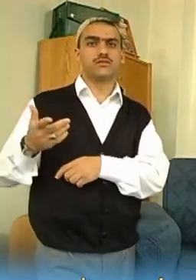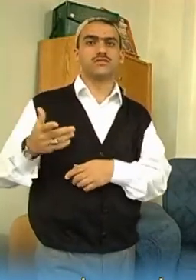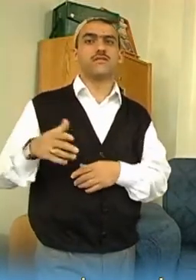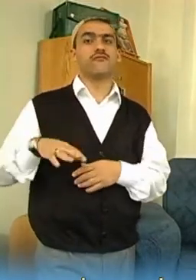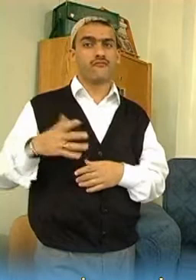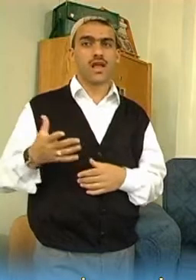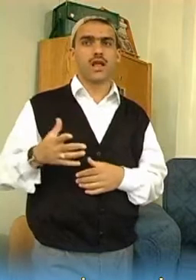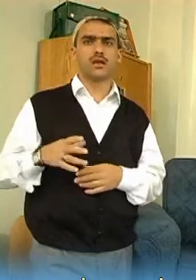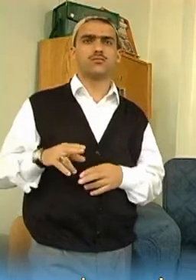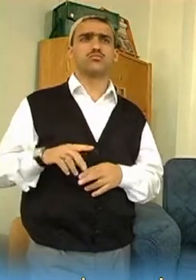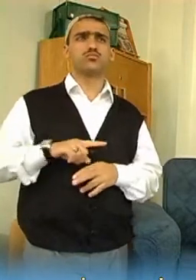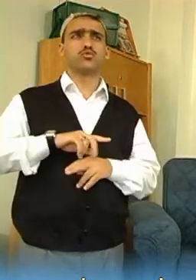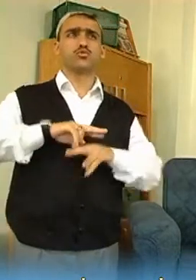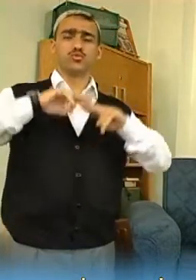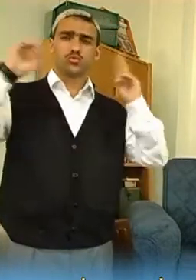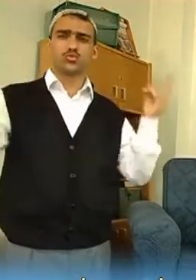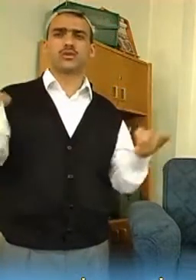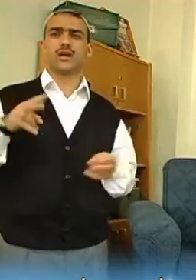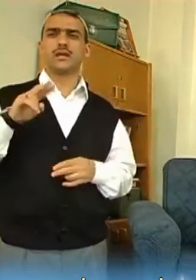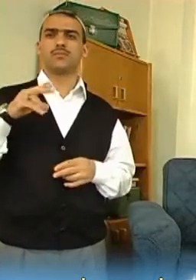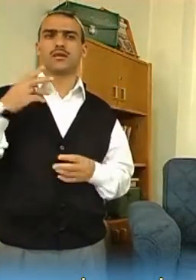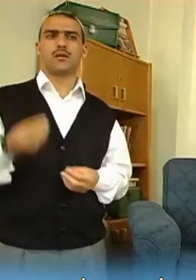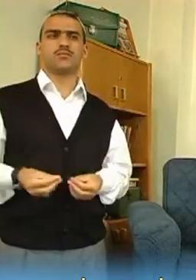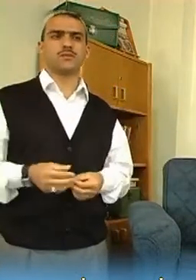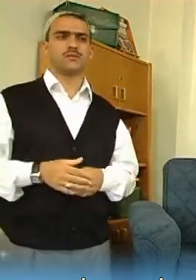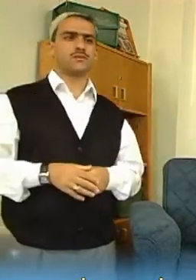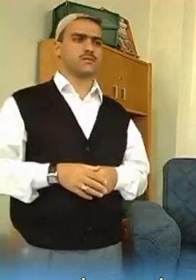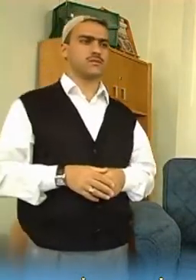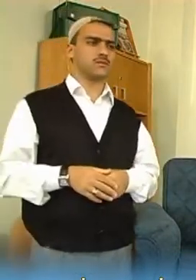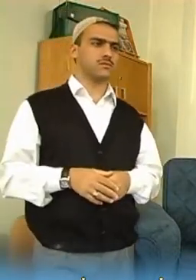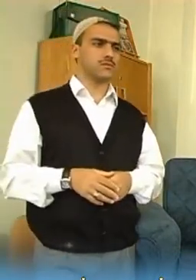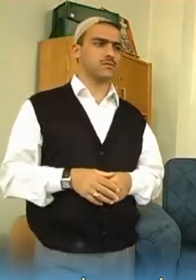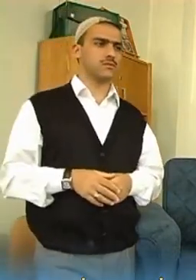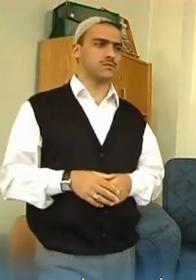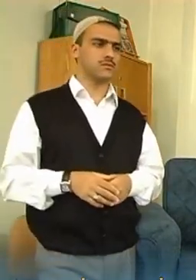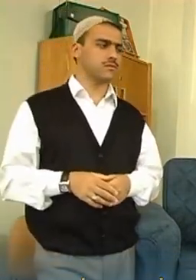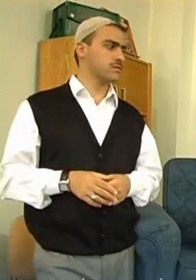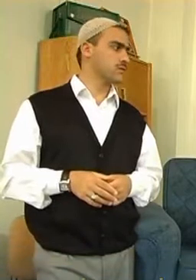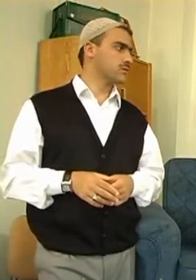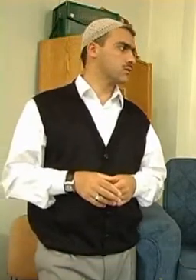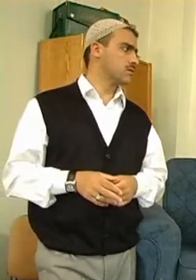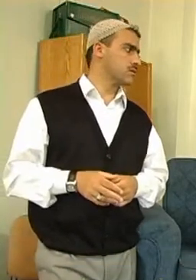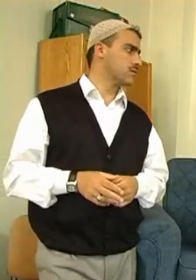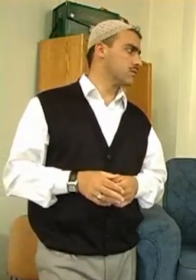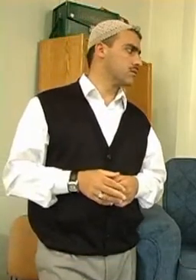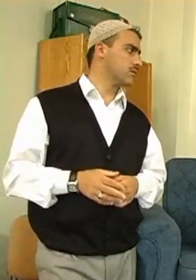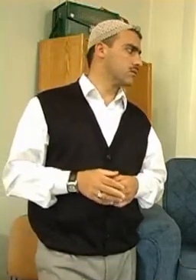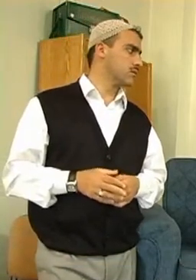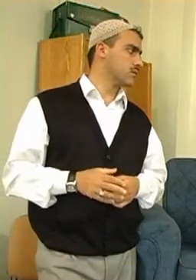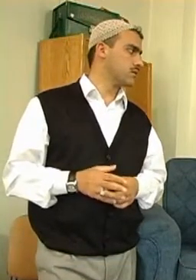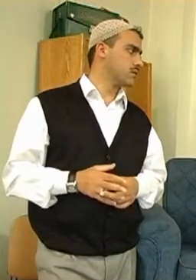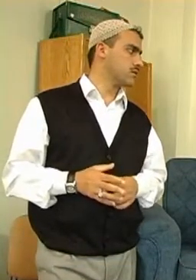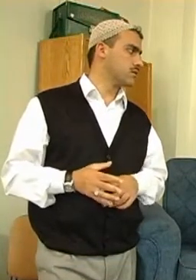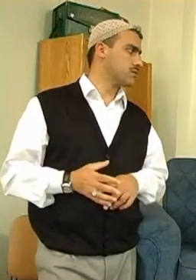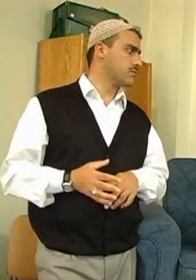yapmışsa onlar hep insana göre yapılmış. Medar o demek yani. Medar devredilen mekana deniyor. Yani devir mekanı